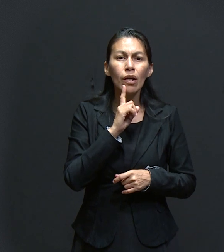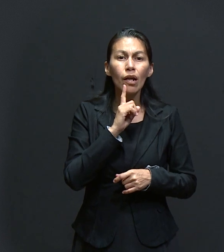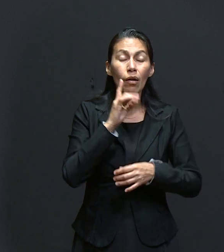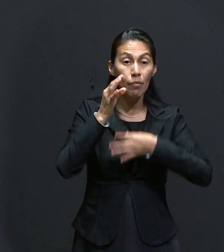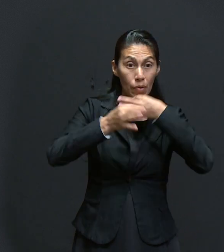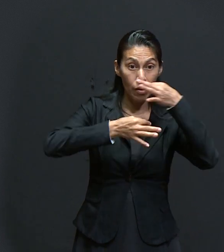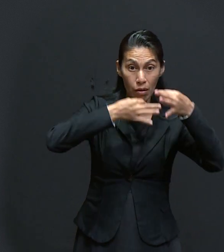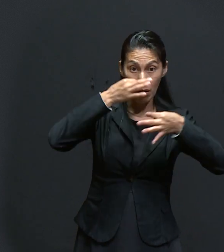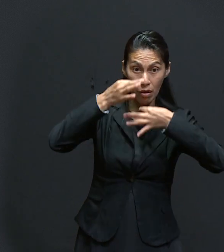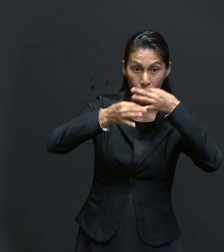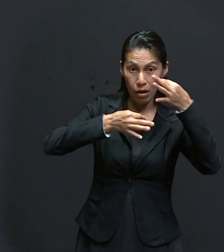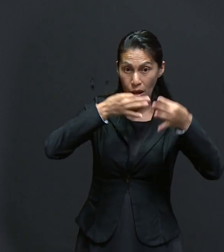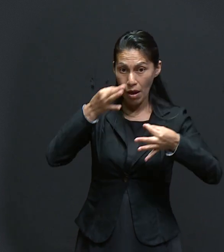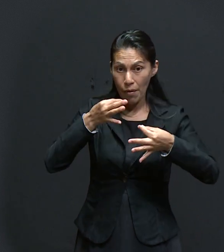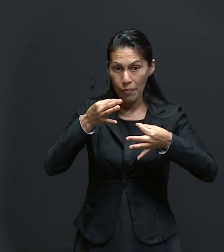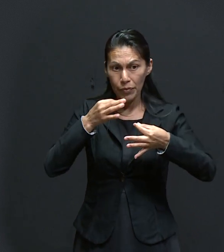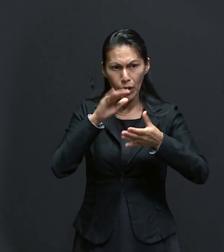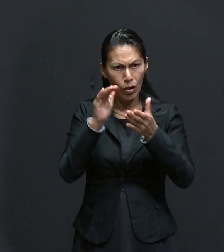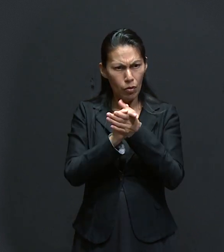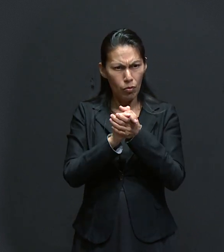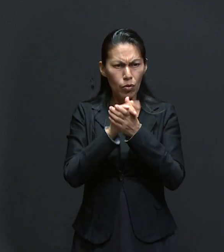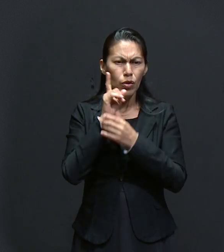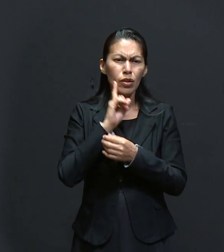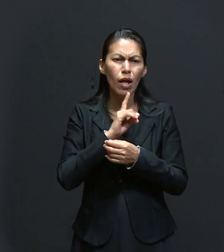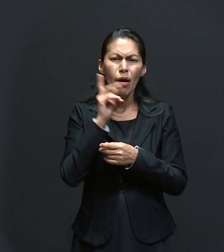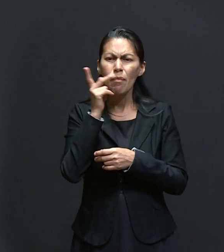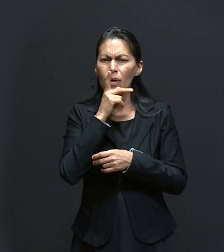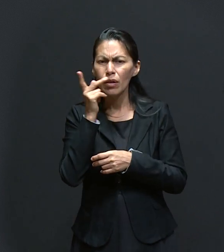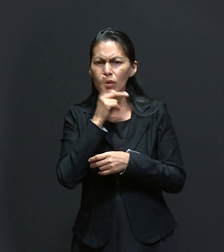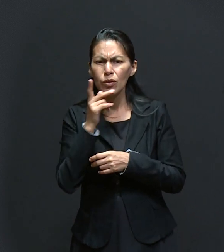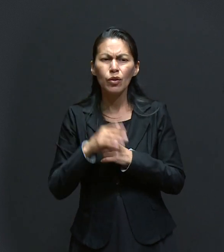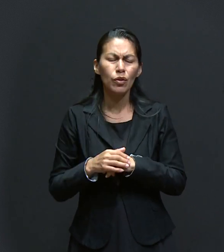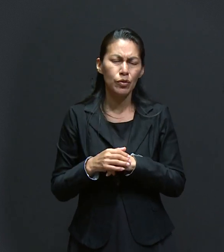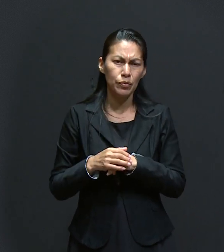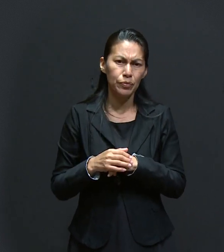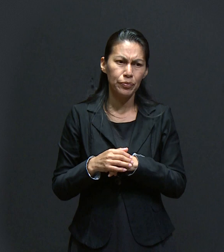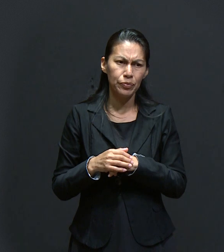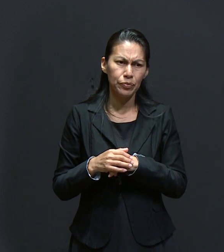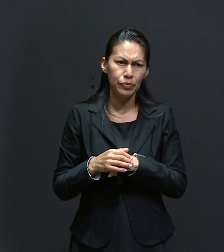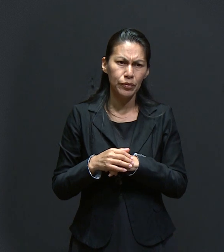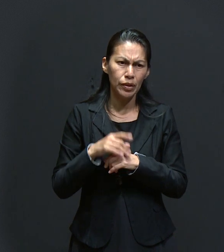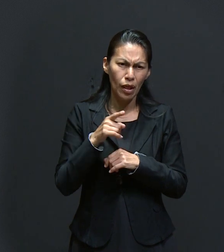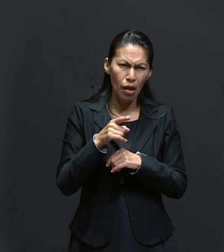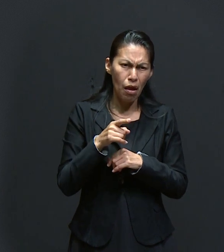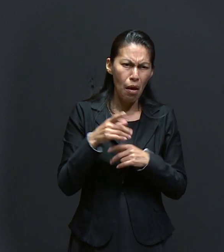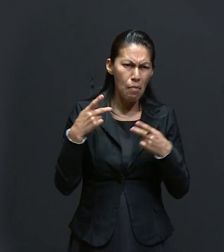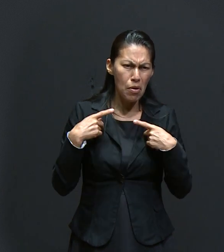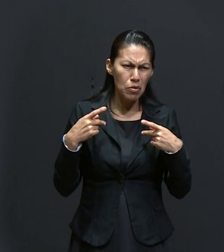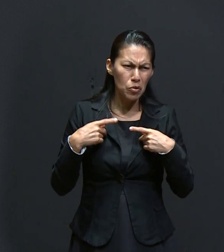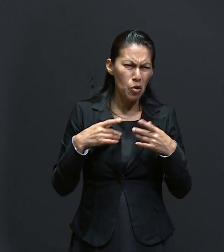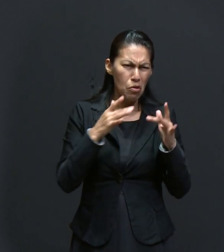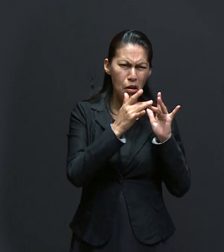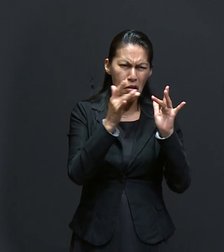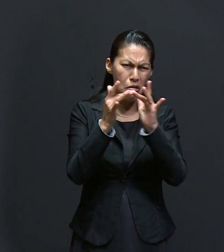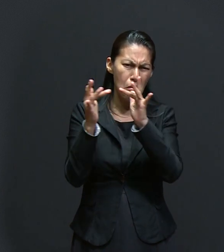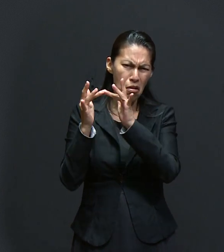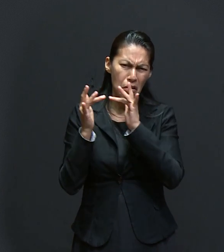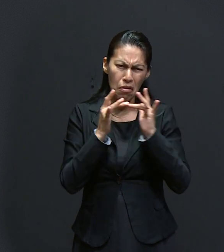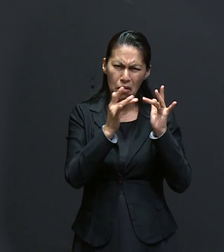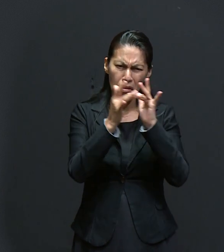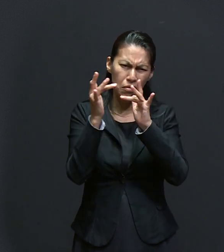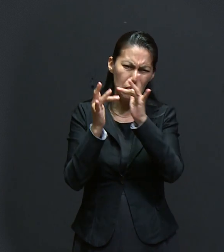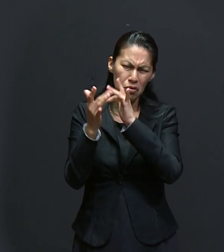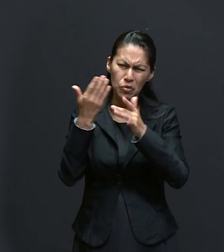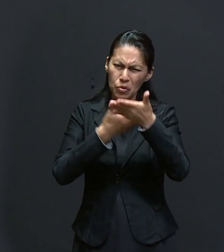es una señora predicador a evangelista esposa de pastor persona muy activa y tienen